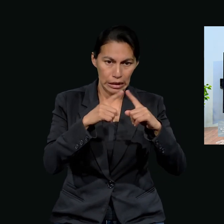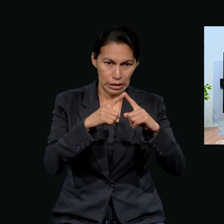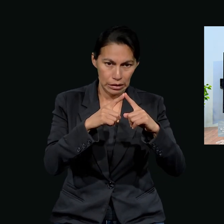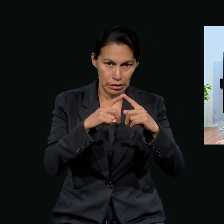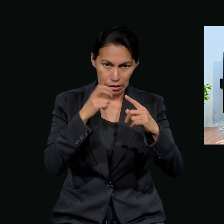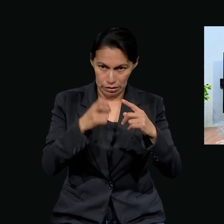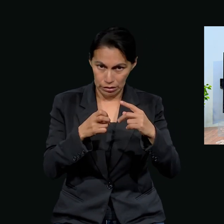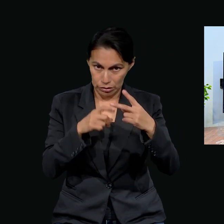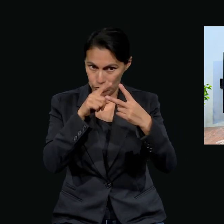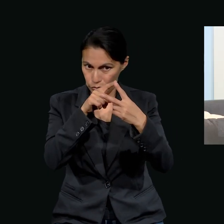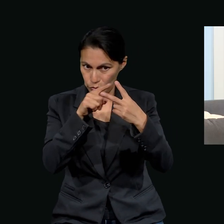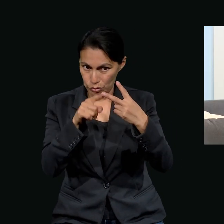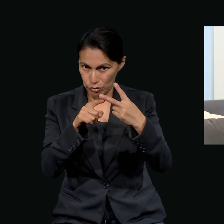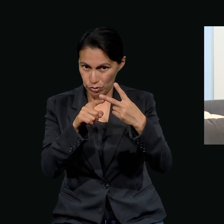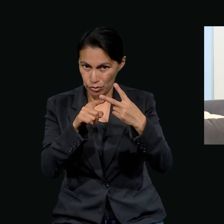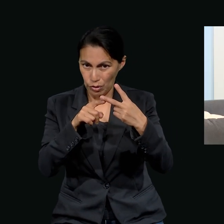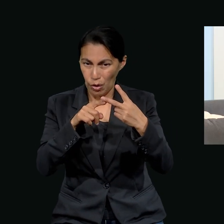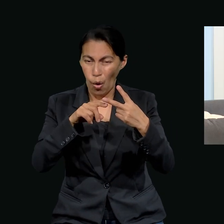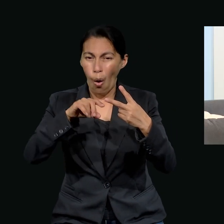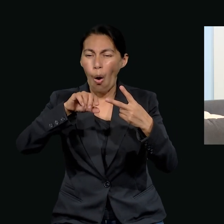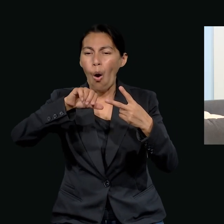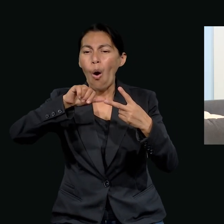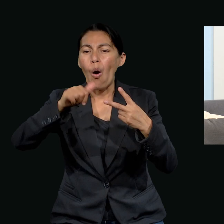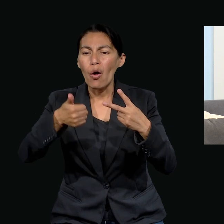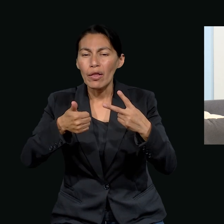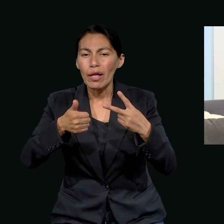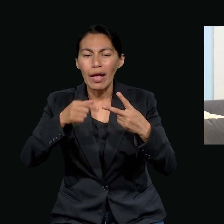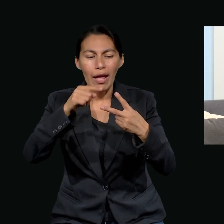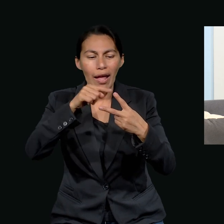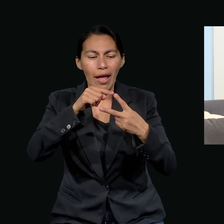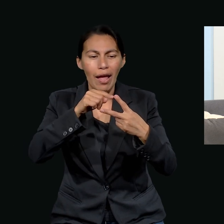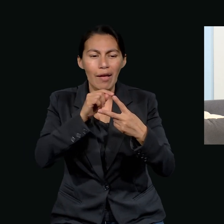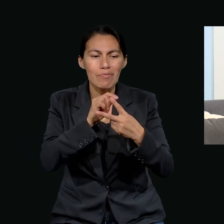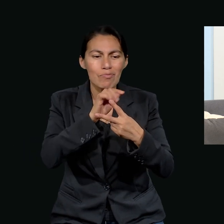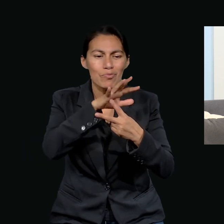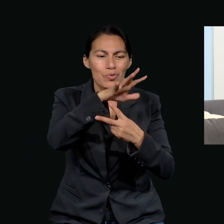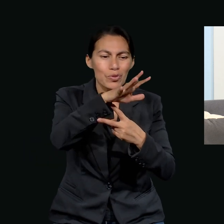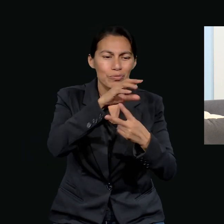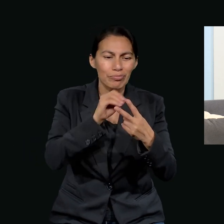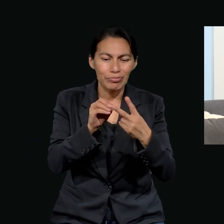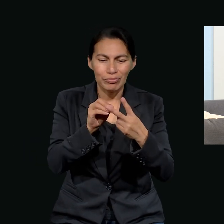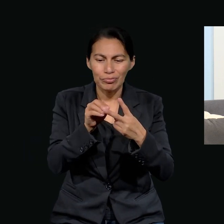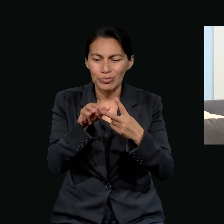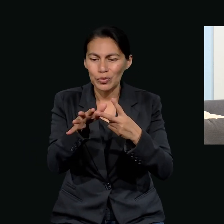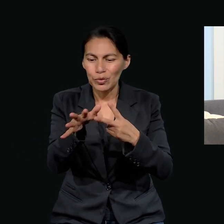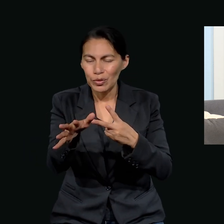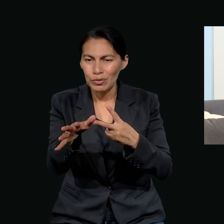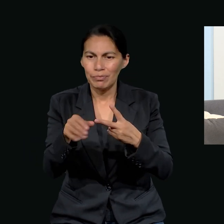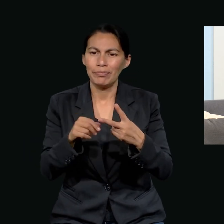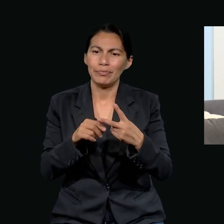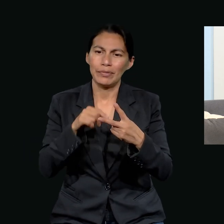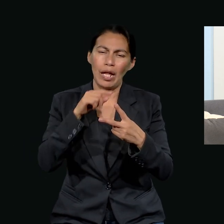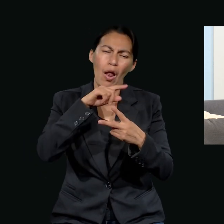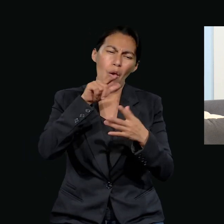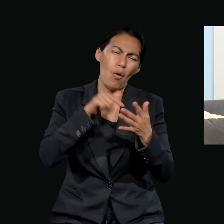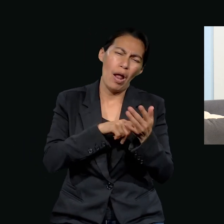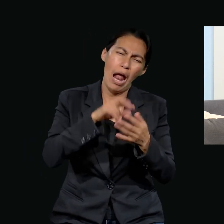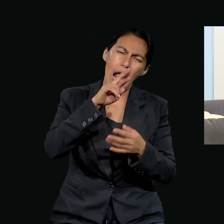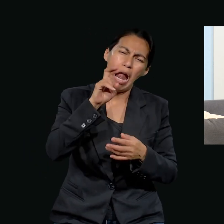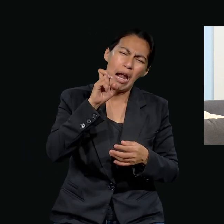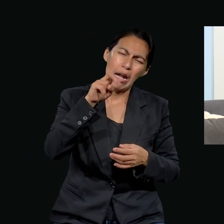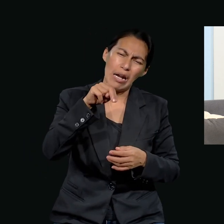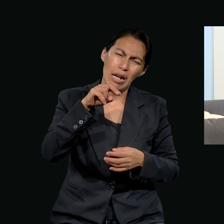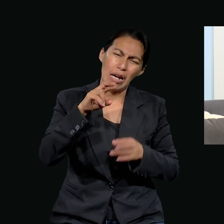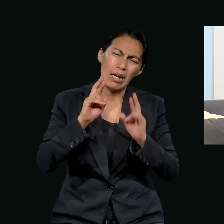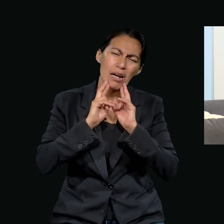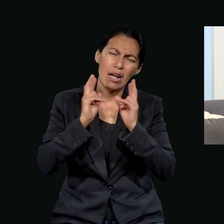Esas iglesitas ya están dando hijas porque ya la obra se está predicando en Rancho Veloz, en un lugar llamado